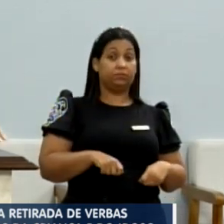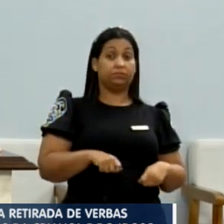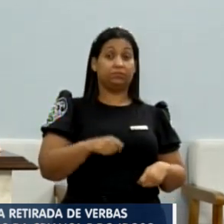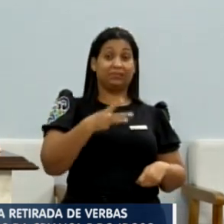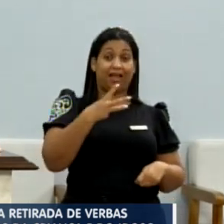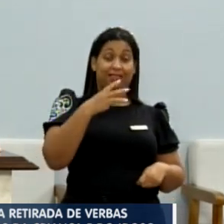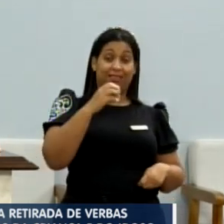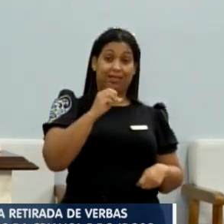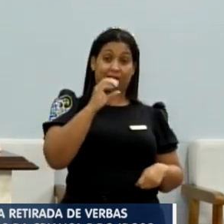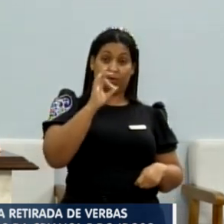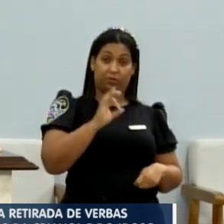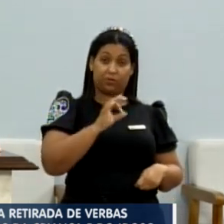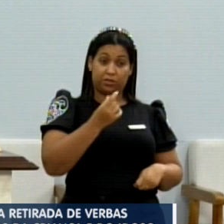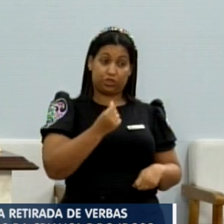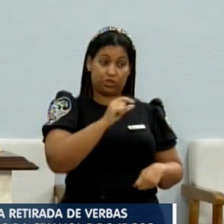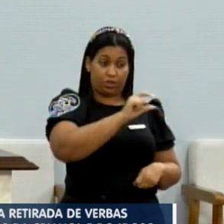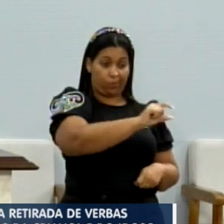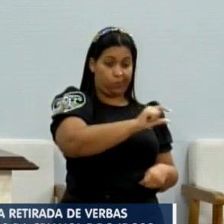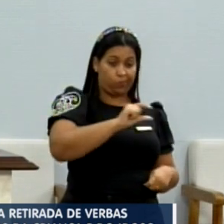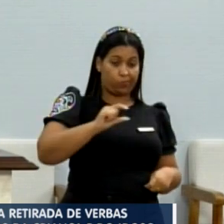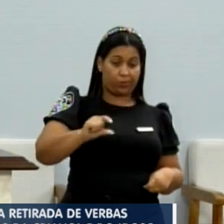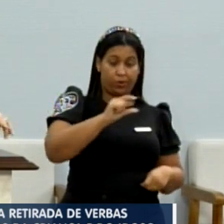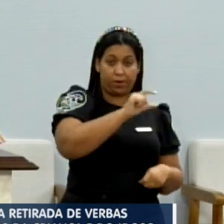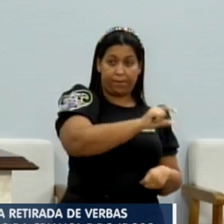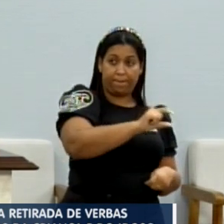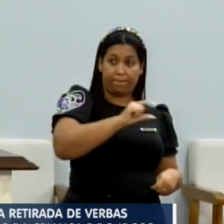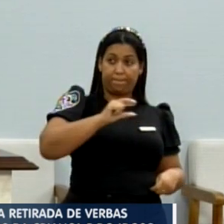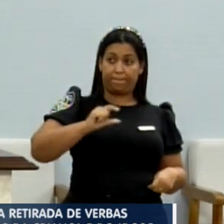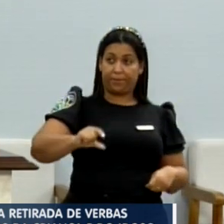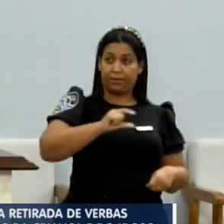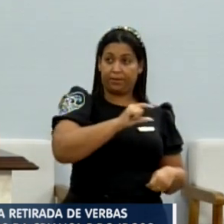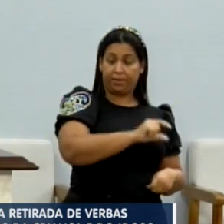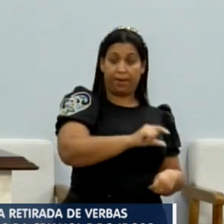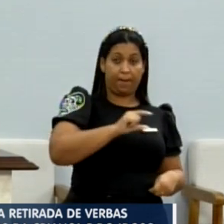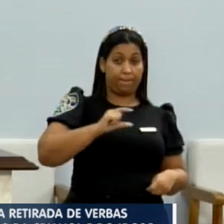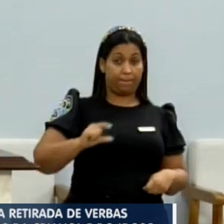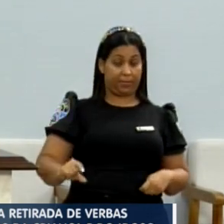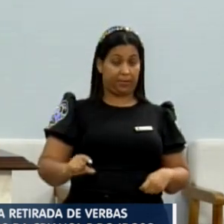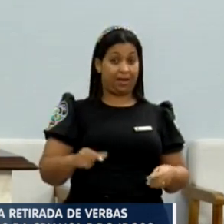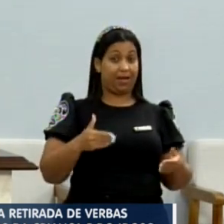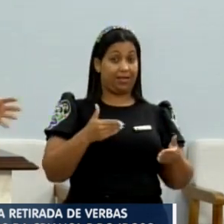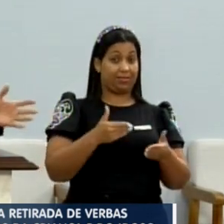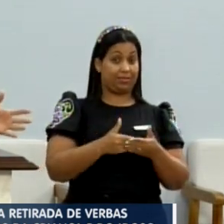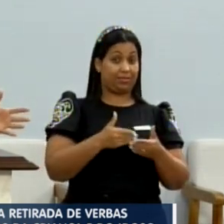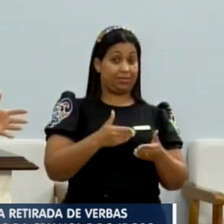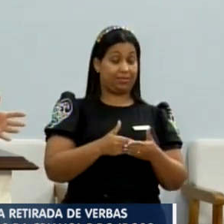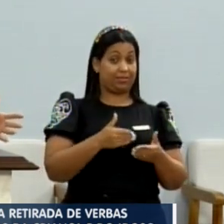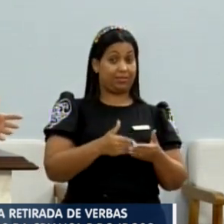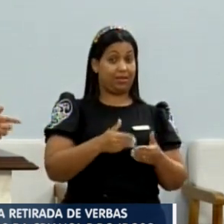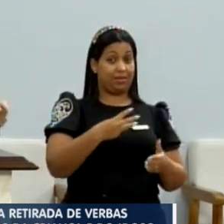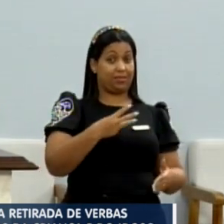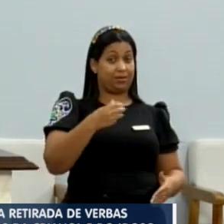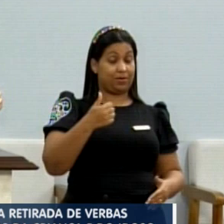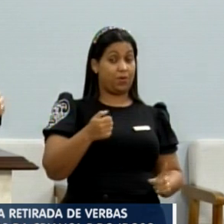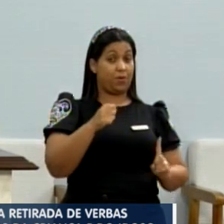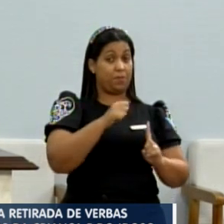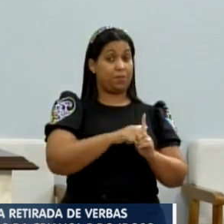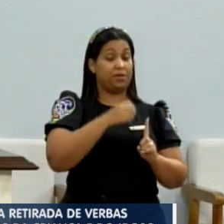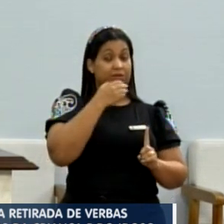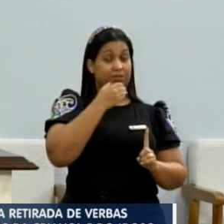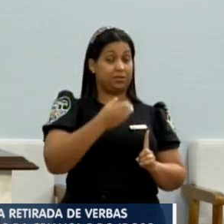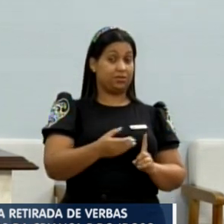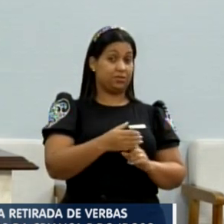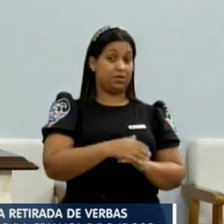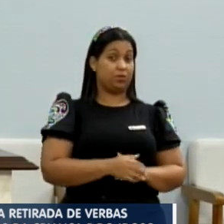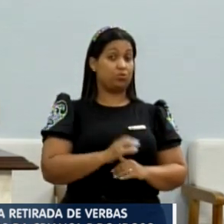30% dos recursos poderá fazer isso até dia 31 de Dezembro de 2023 e fez só porque tem